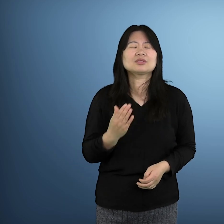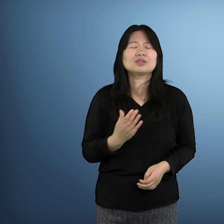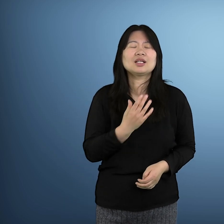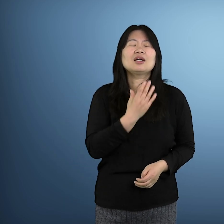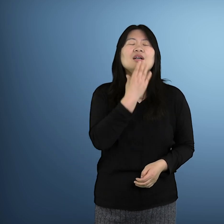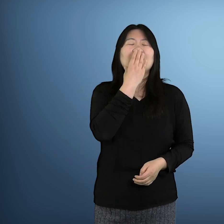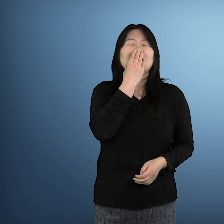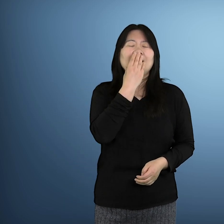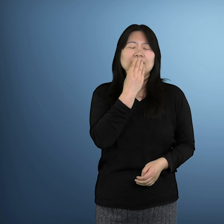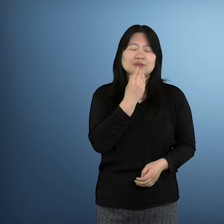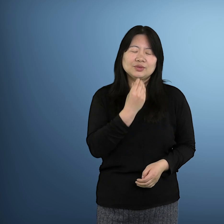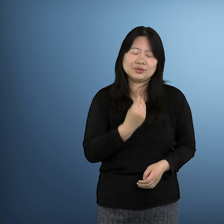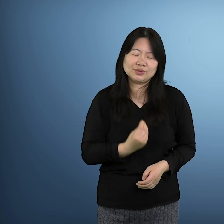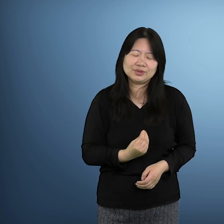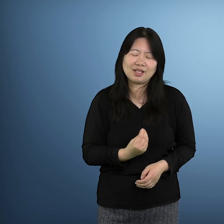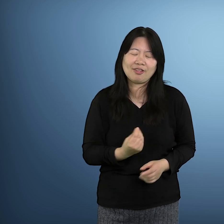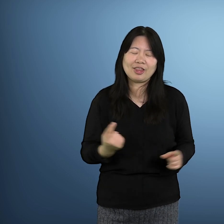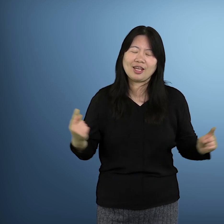아쉬움을